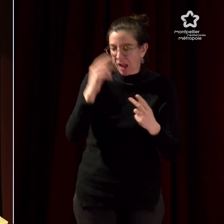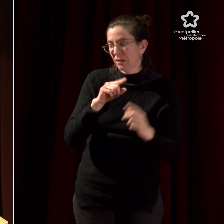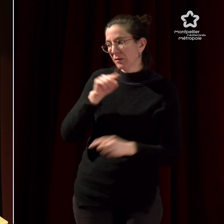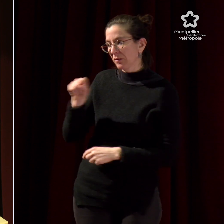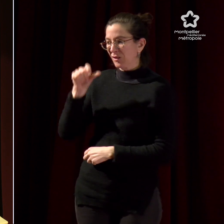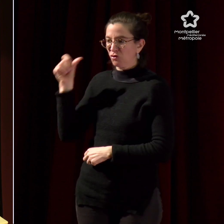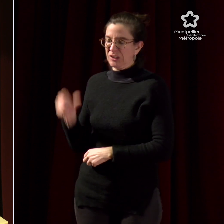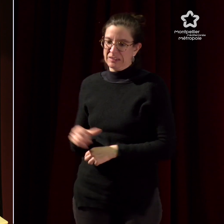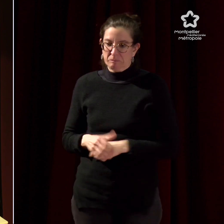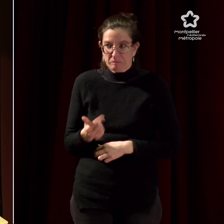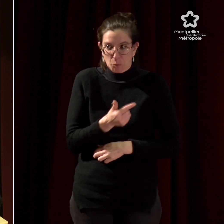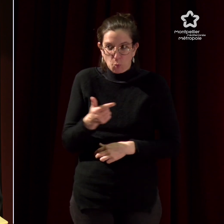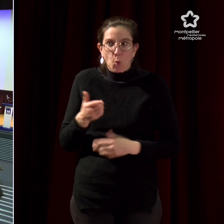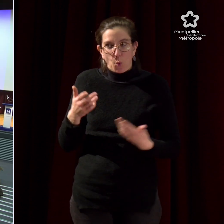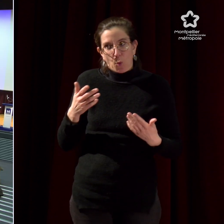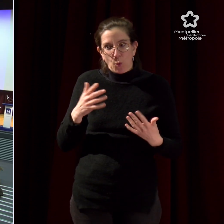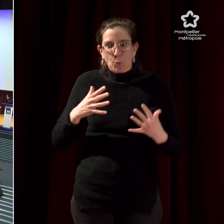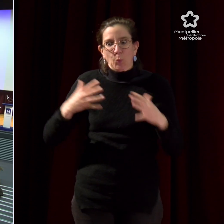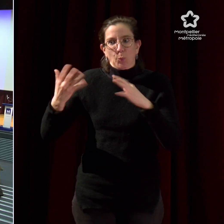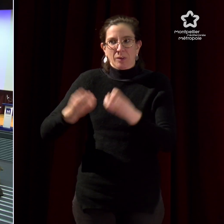la colonisation de la planète.